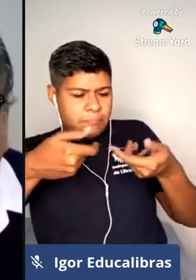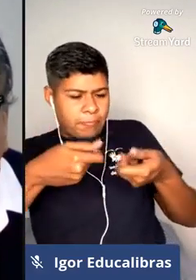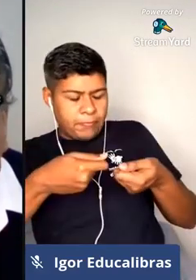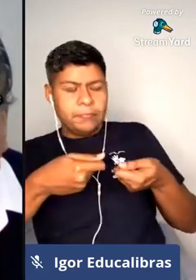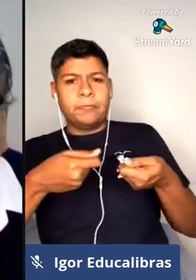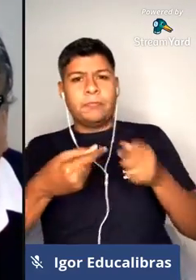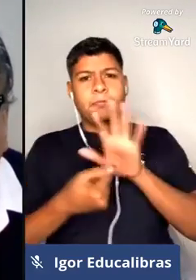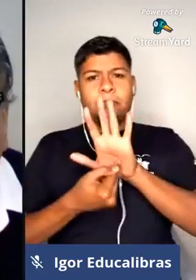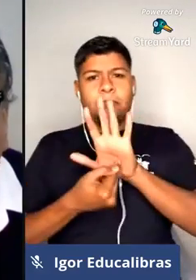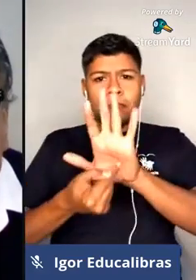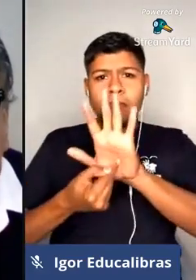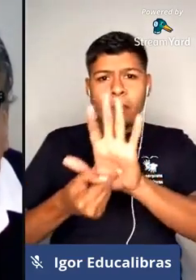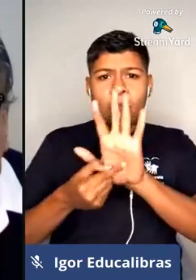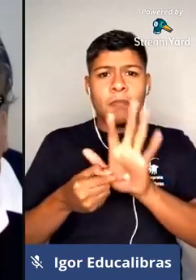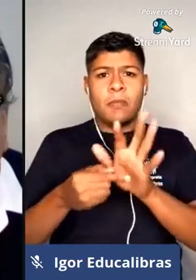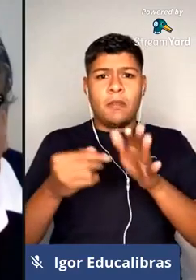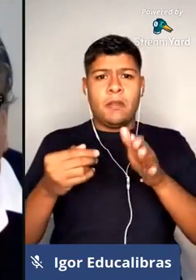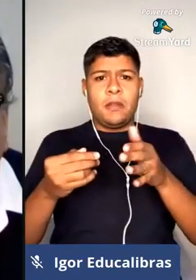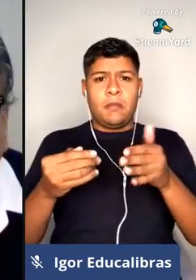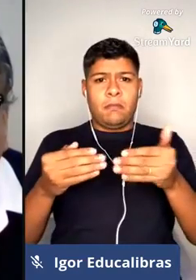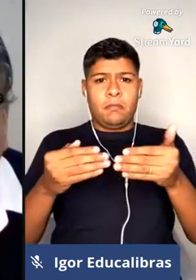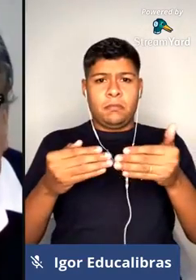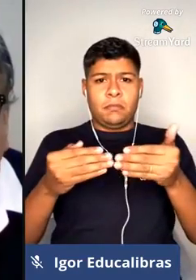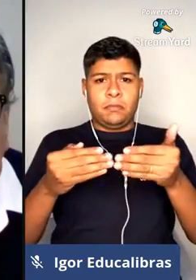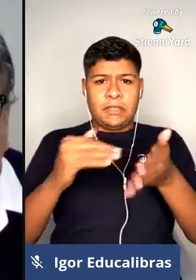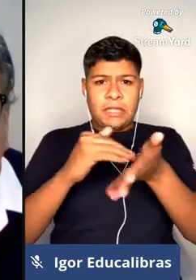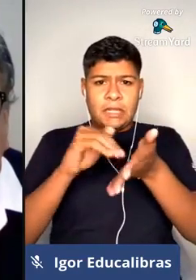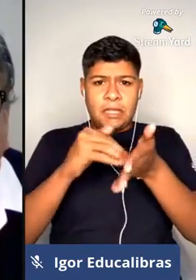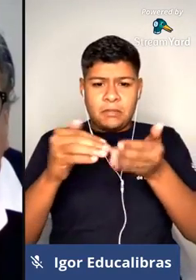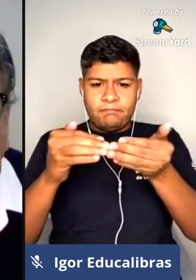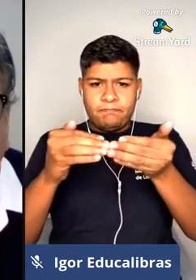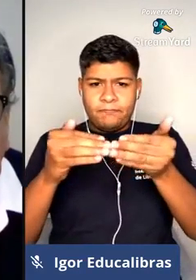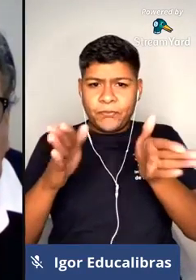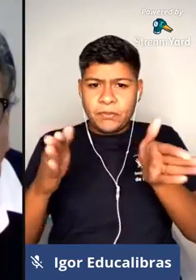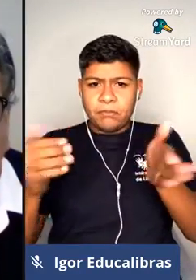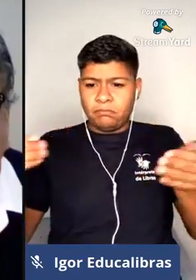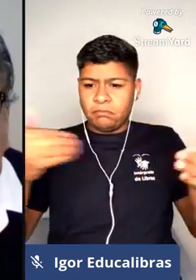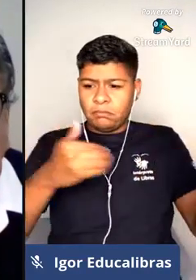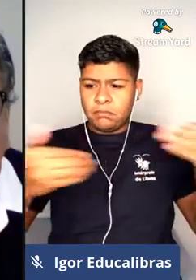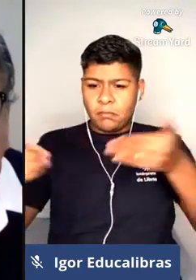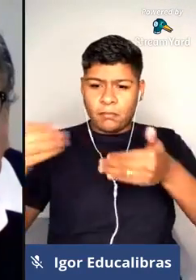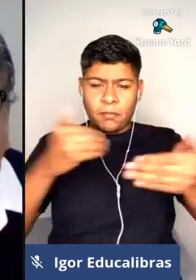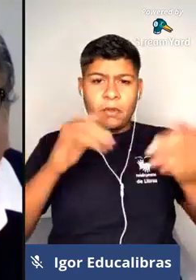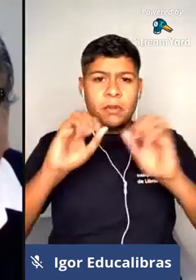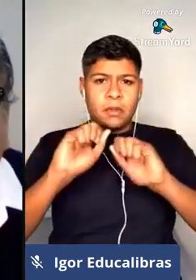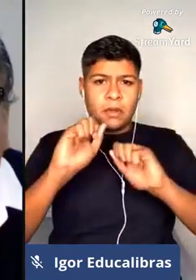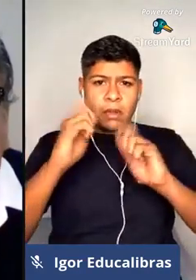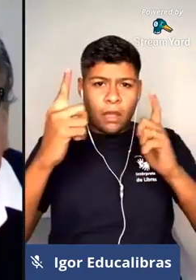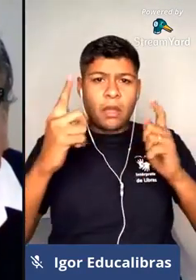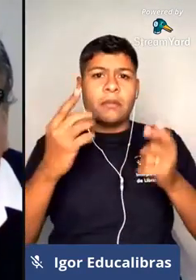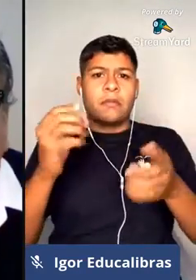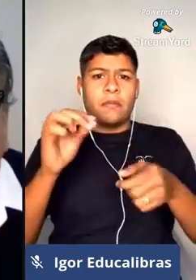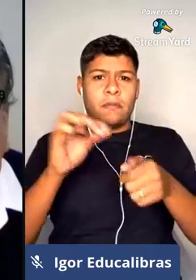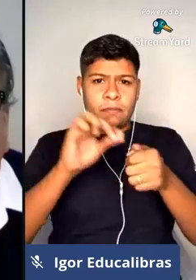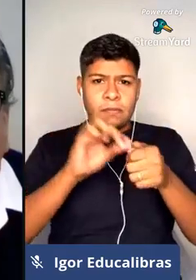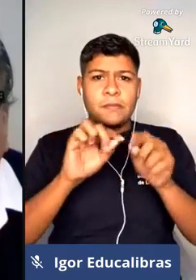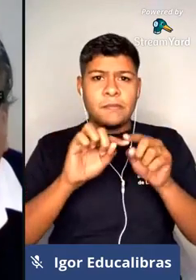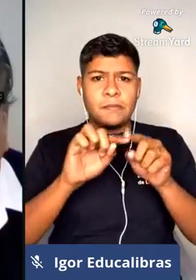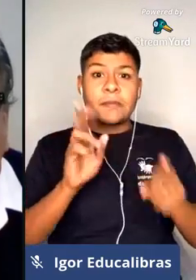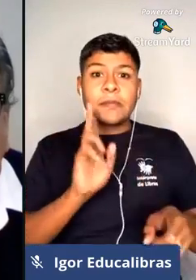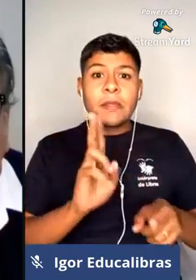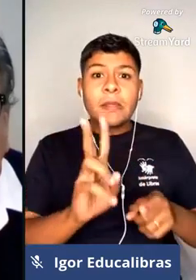trazido, abrindo a secretaria, não que os demais secretários não tenham feito isso, claro que fizeram, mas